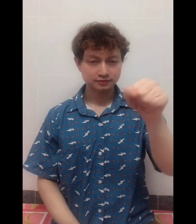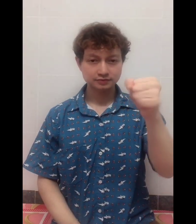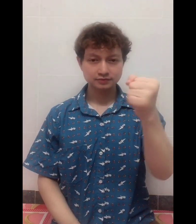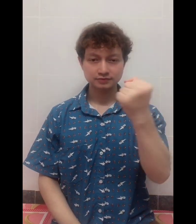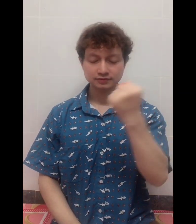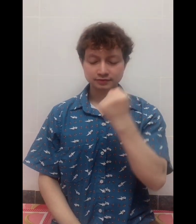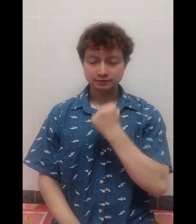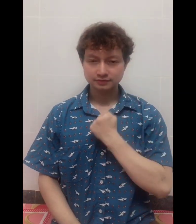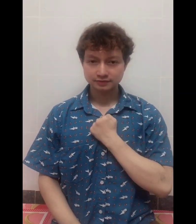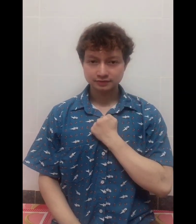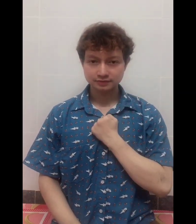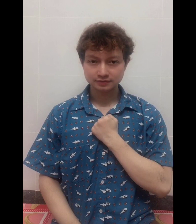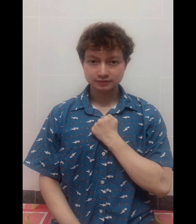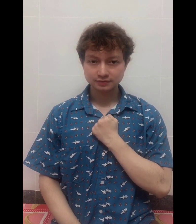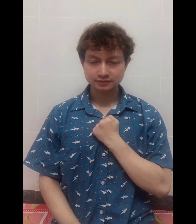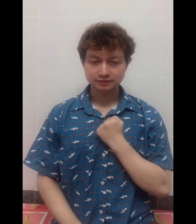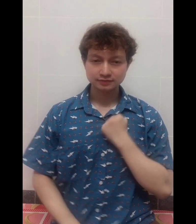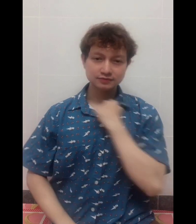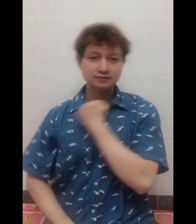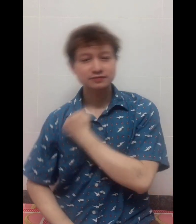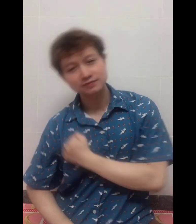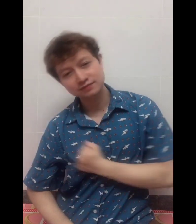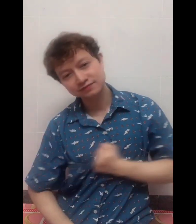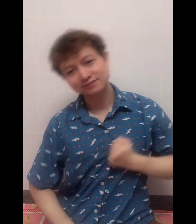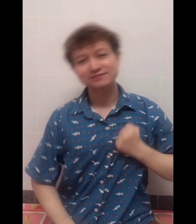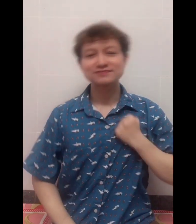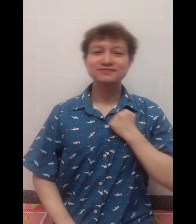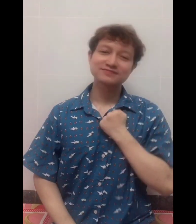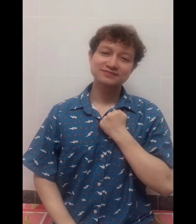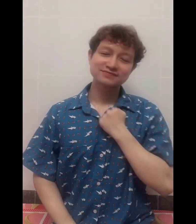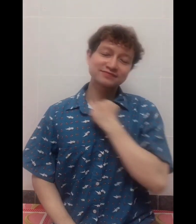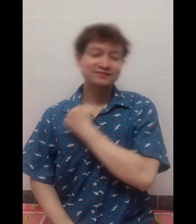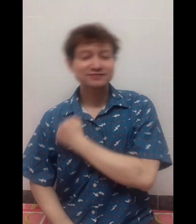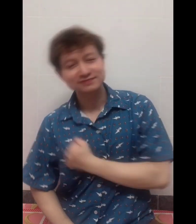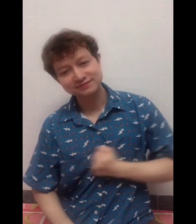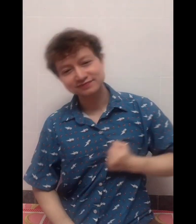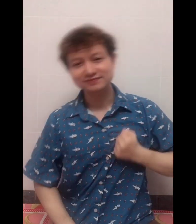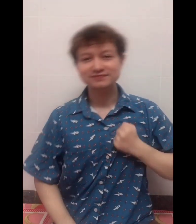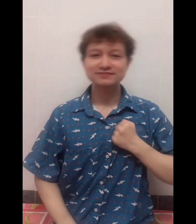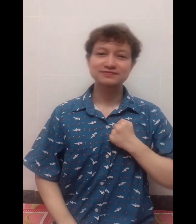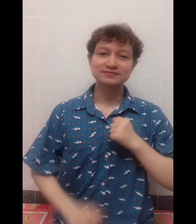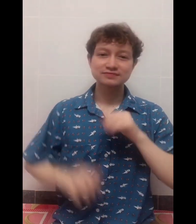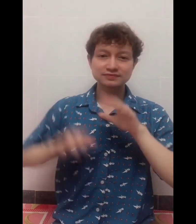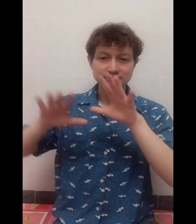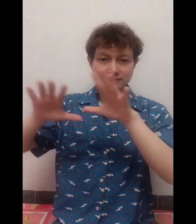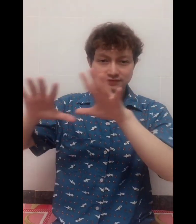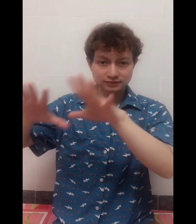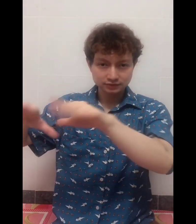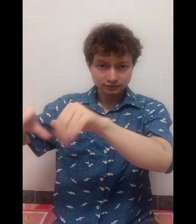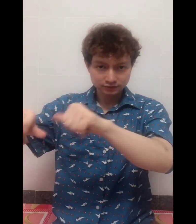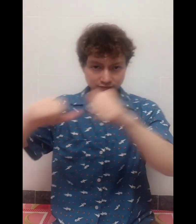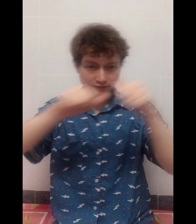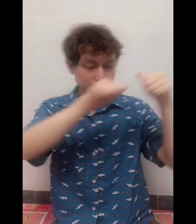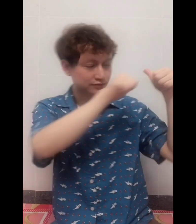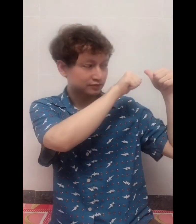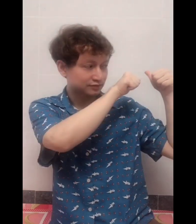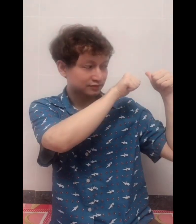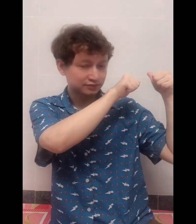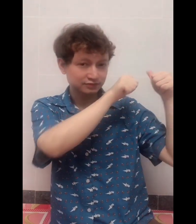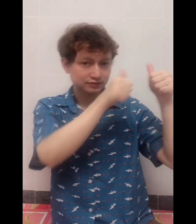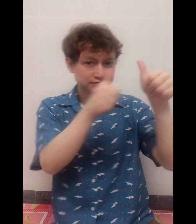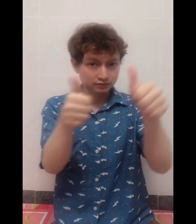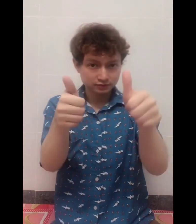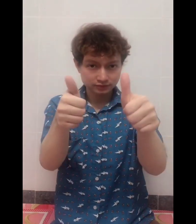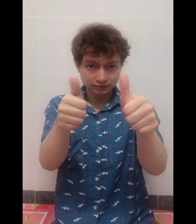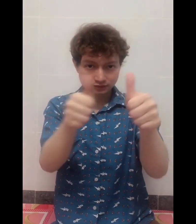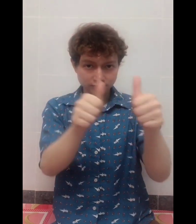ngón cái, các bạn ập vào bốn ngón, xoay hai vòng ngay từ sorry. Got to leave,